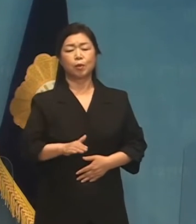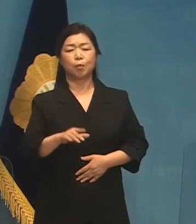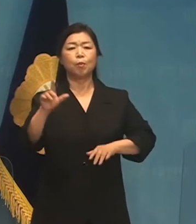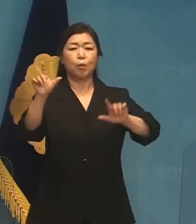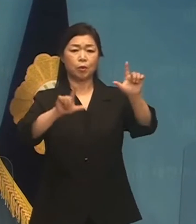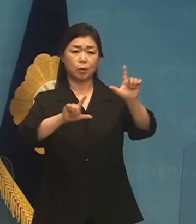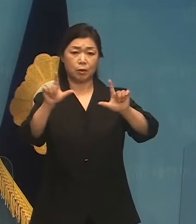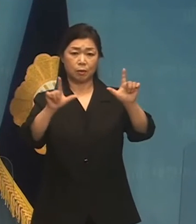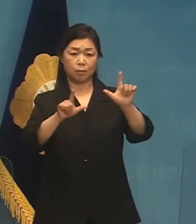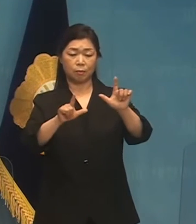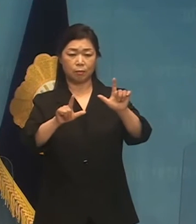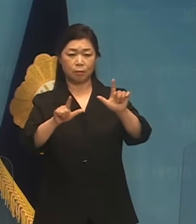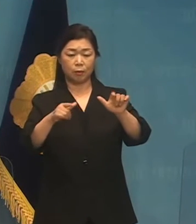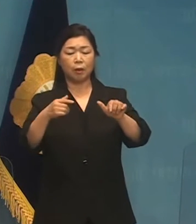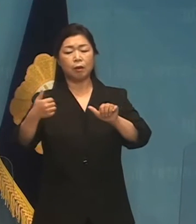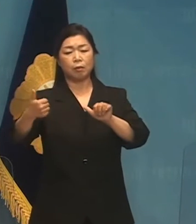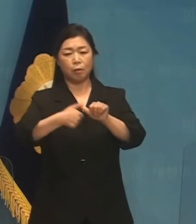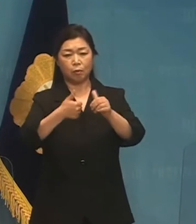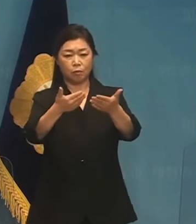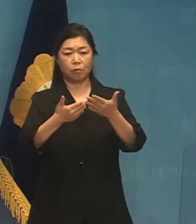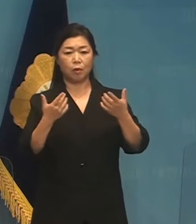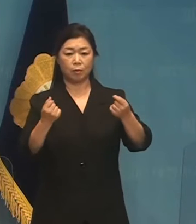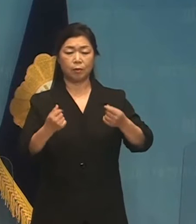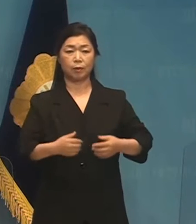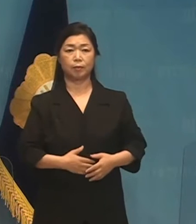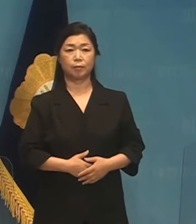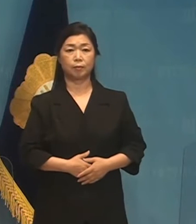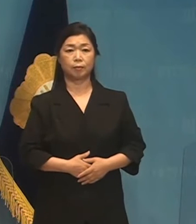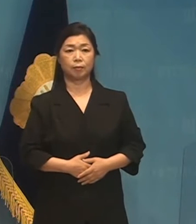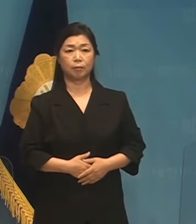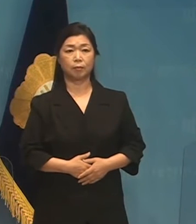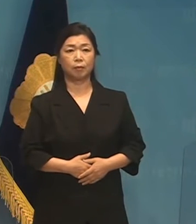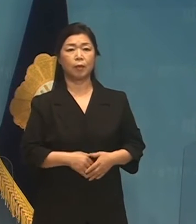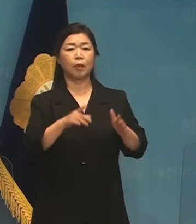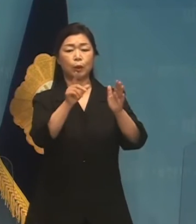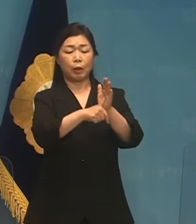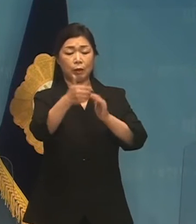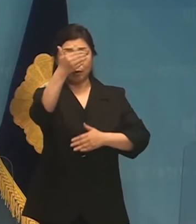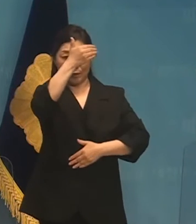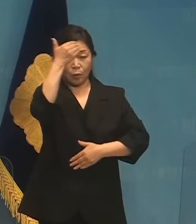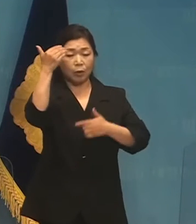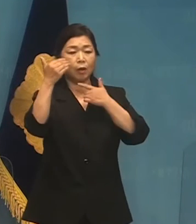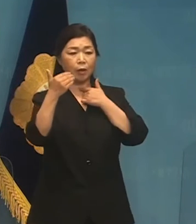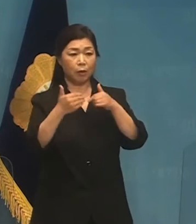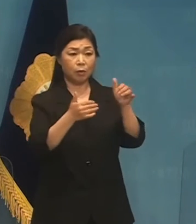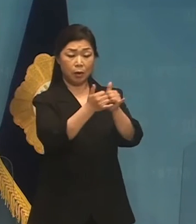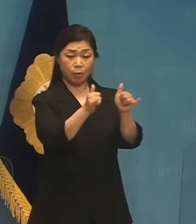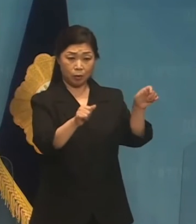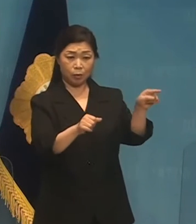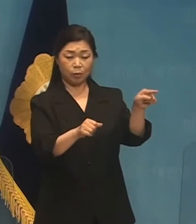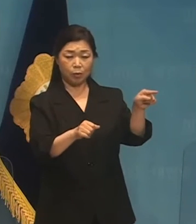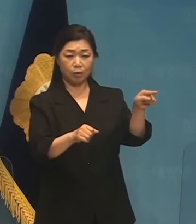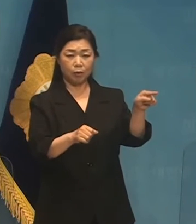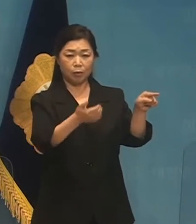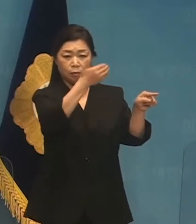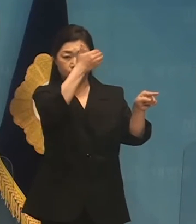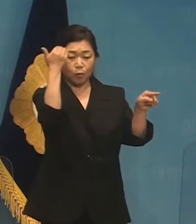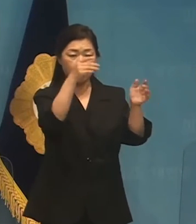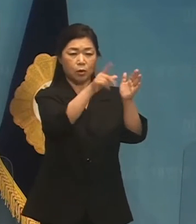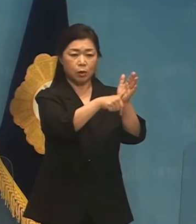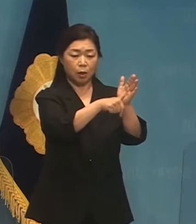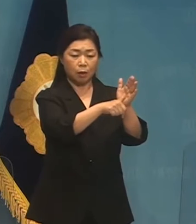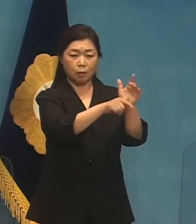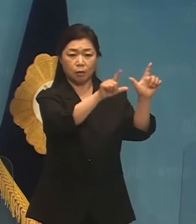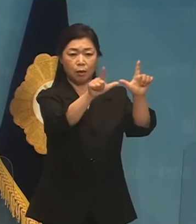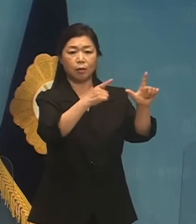주는 경종이 아닌가 싶습니다. 한때 청년이었던 사람들도, 청춘의 시간을